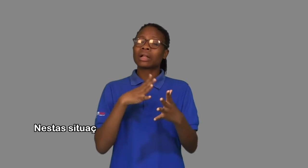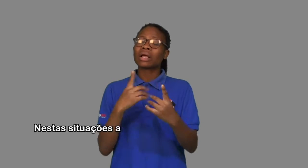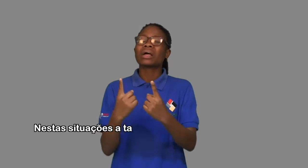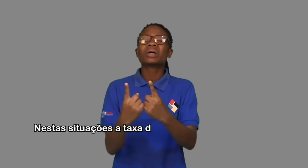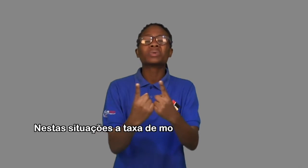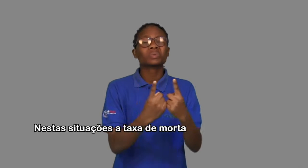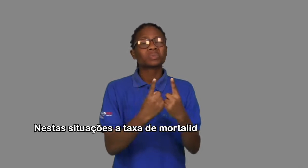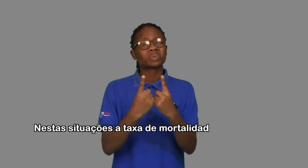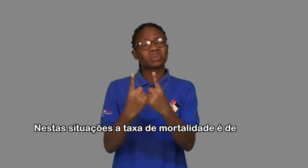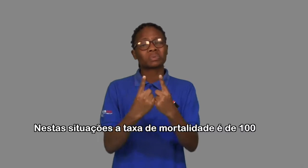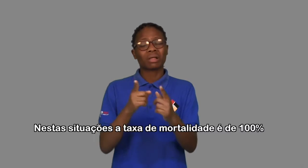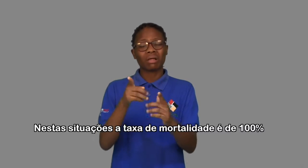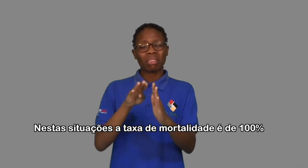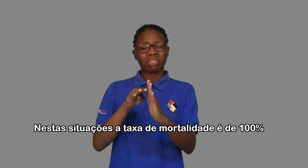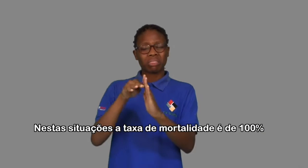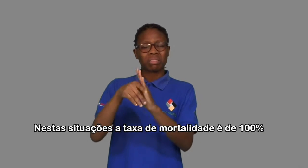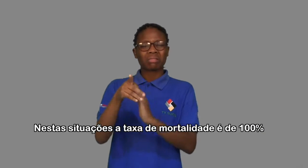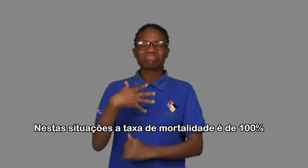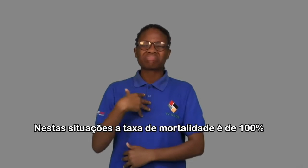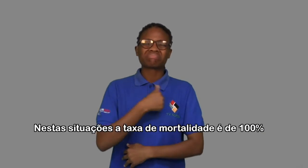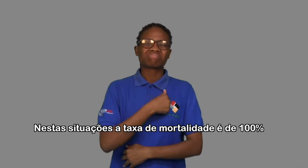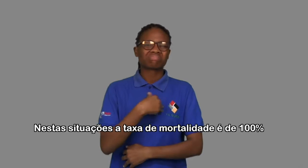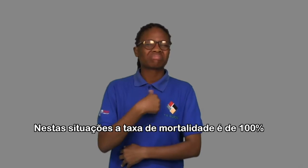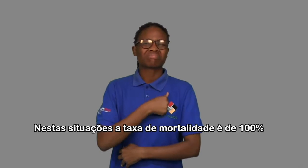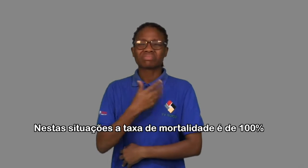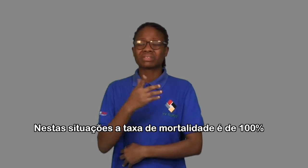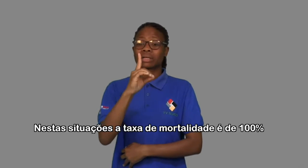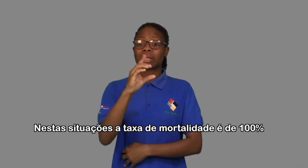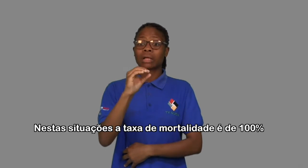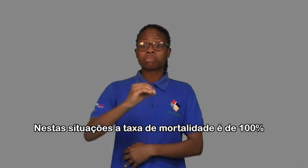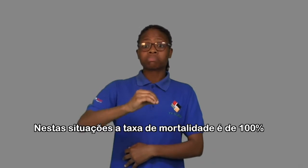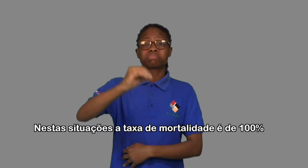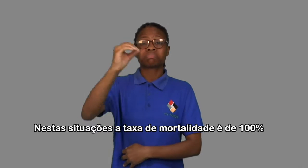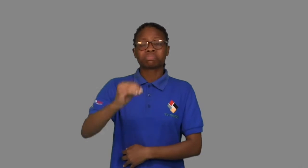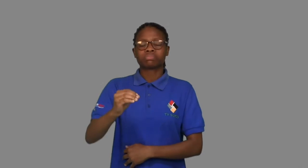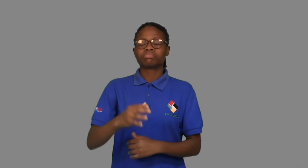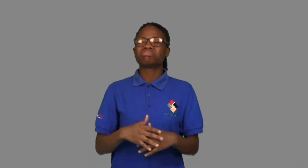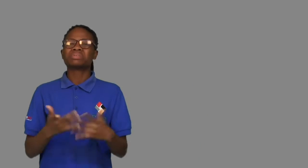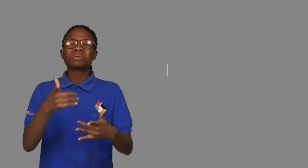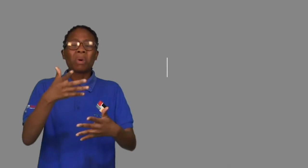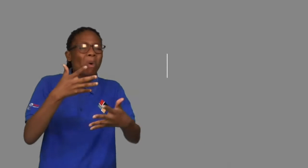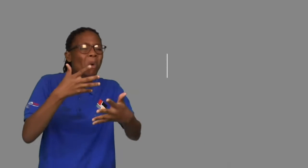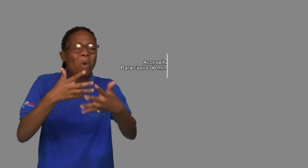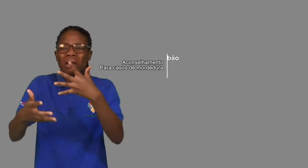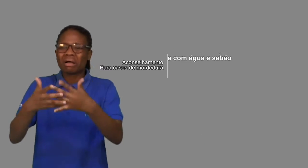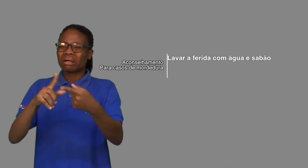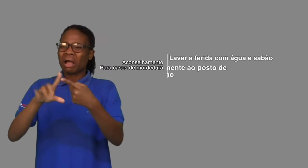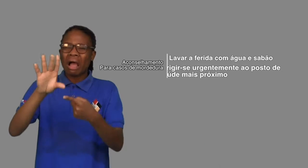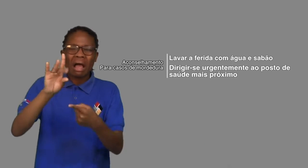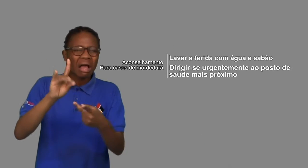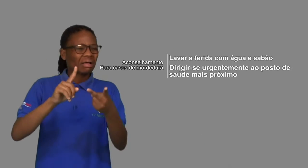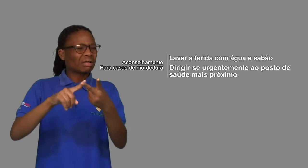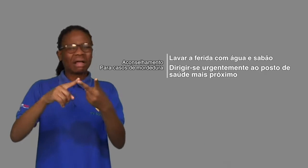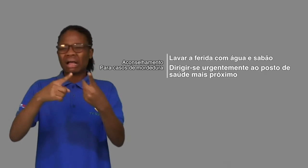situações, a taxa de mortalidade é de praticamente 100%. Por isso, em caso de mordedura de qualquer